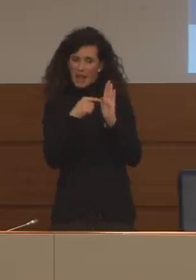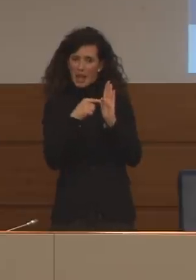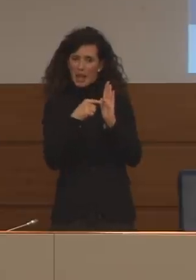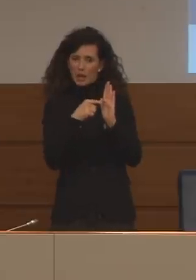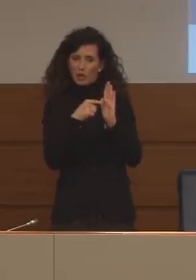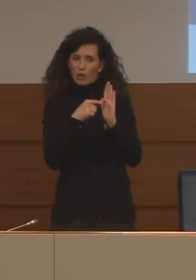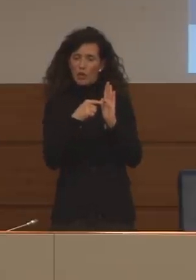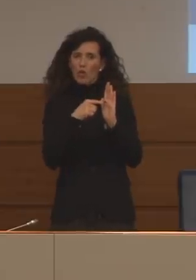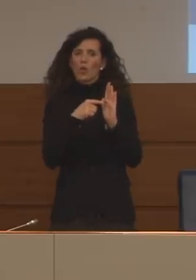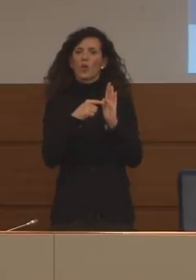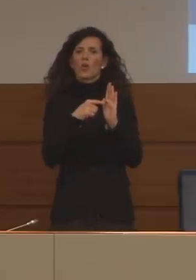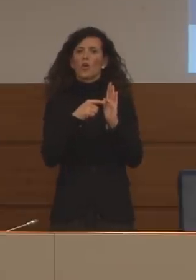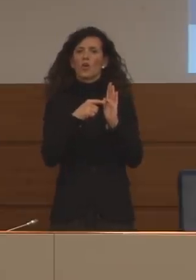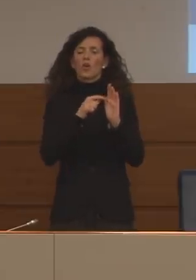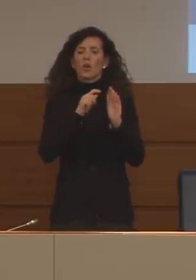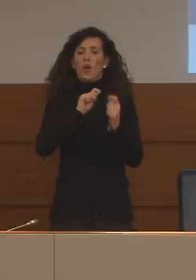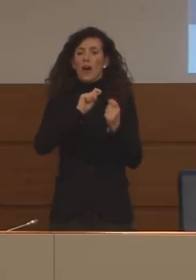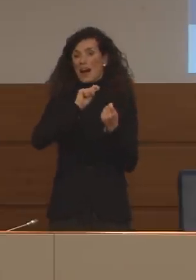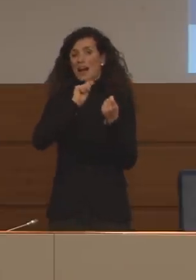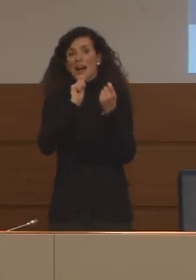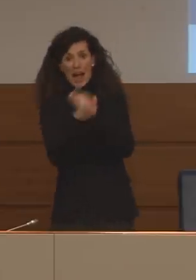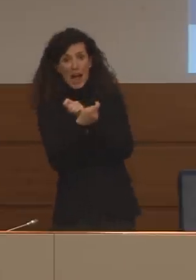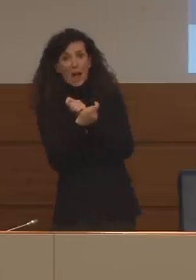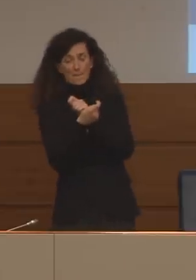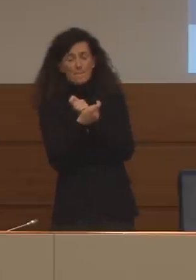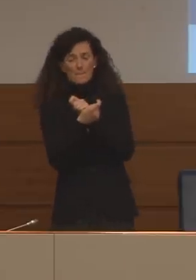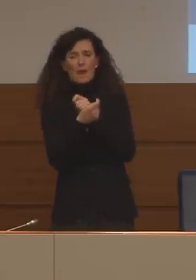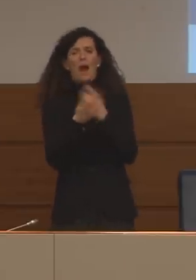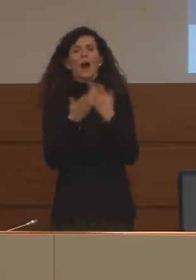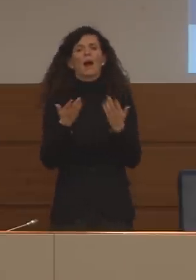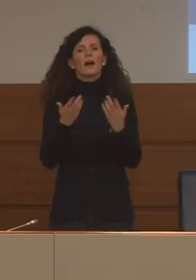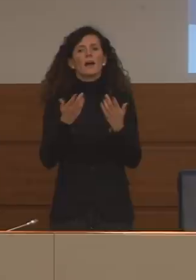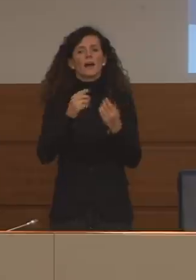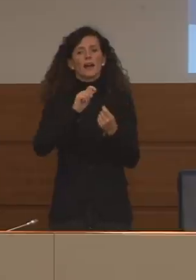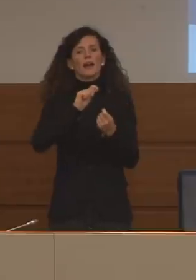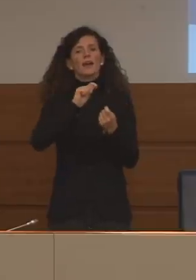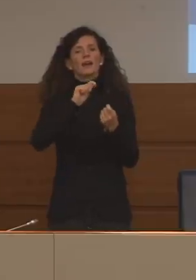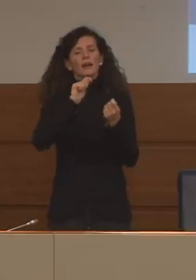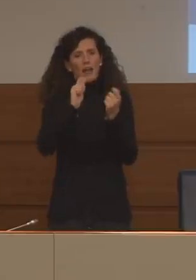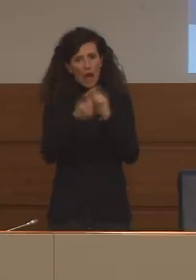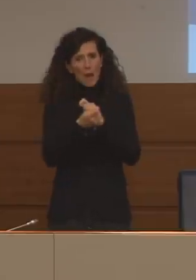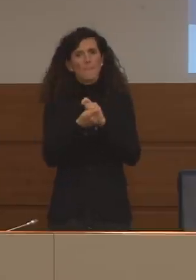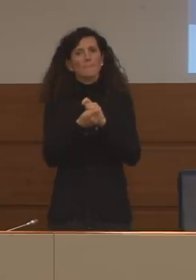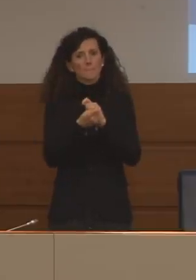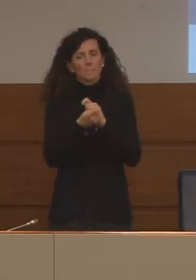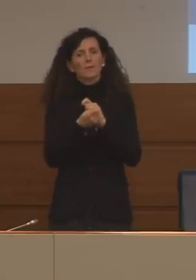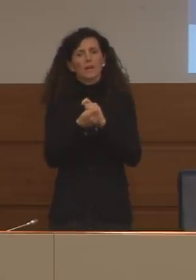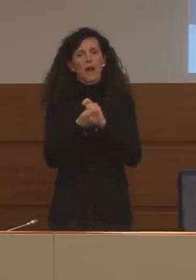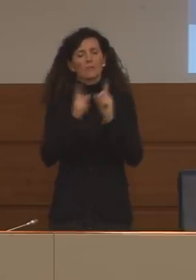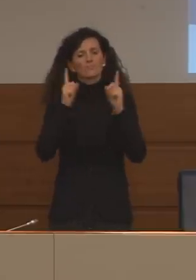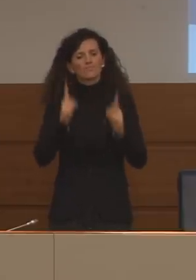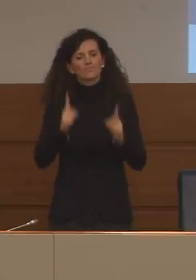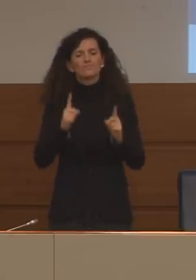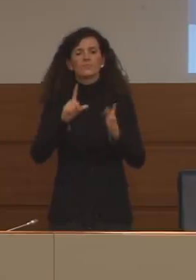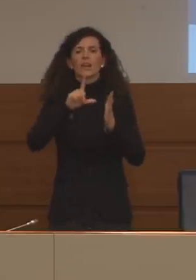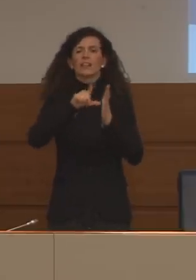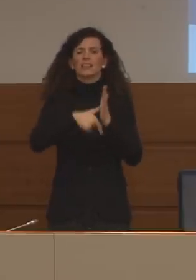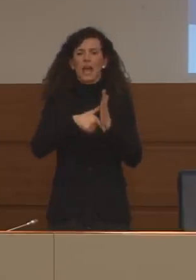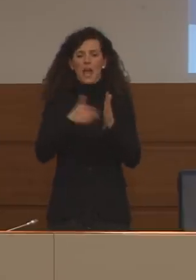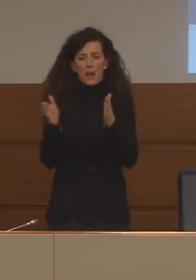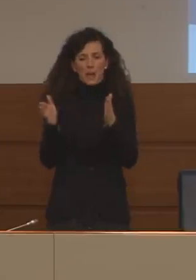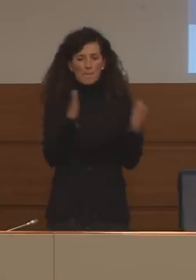questo è un primo valore la secondo valore molto importante è in qualche modo il tempo medio che